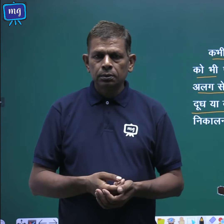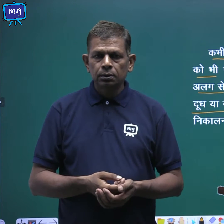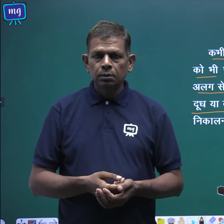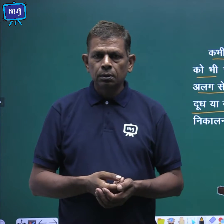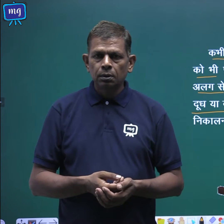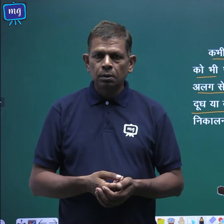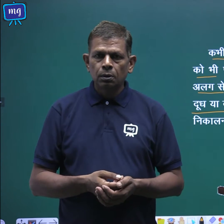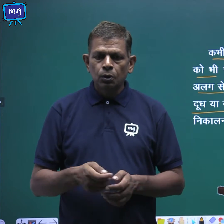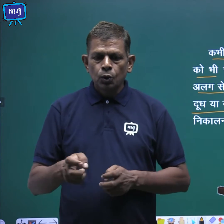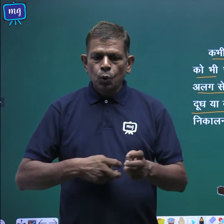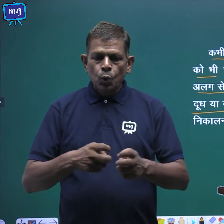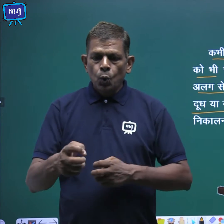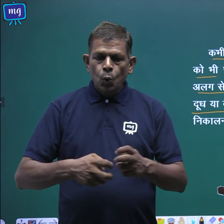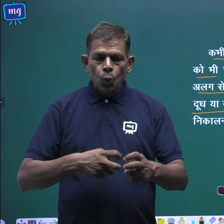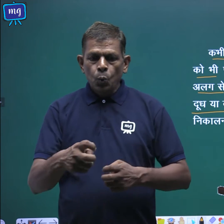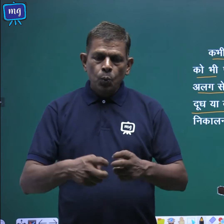मंथन करके